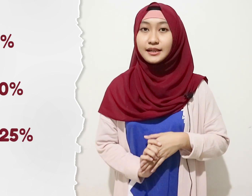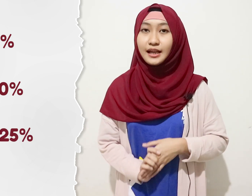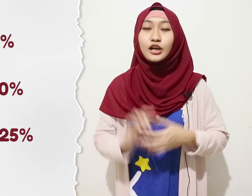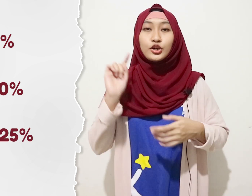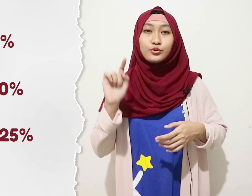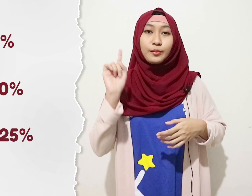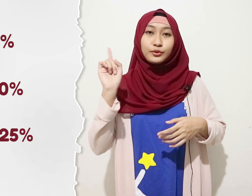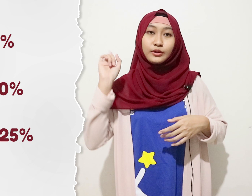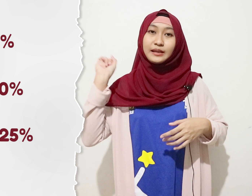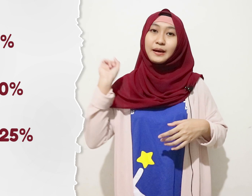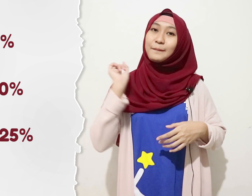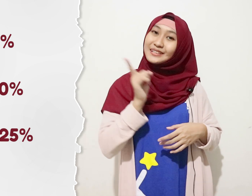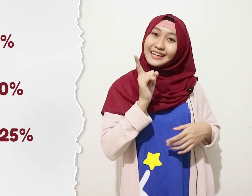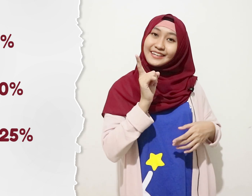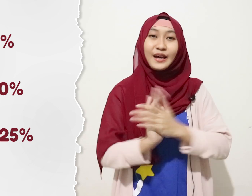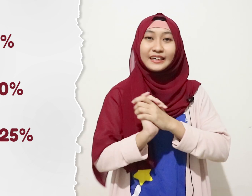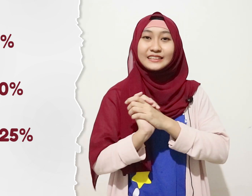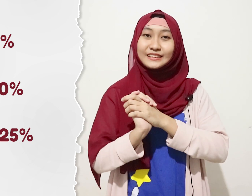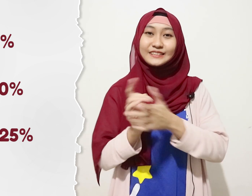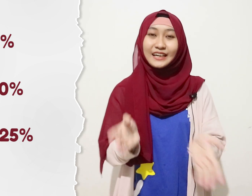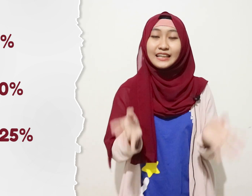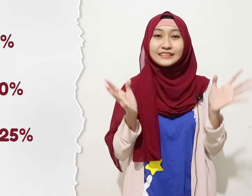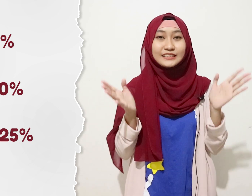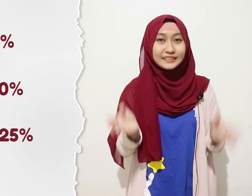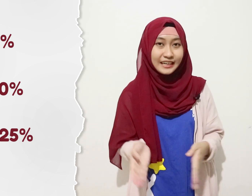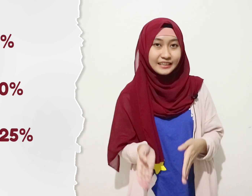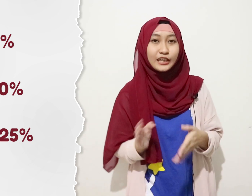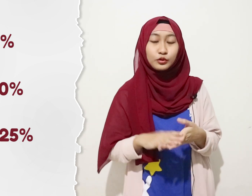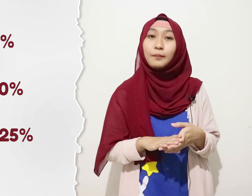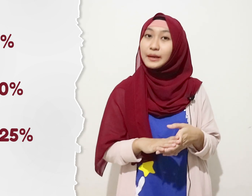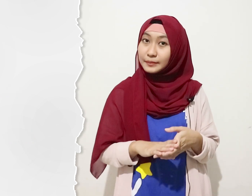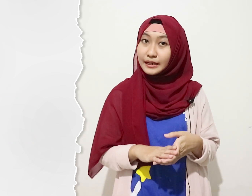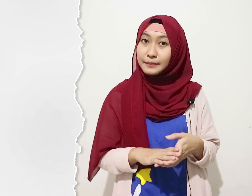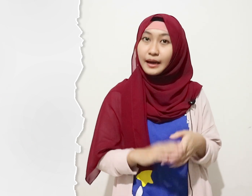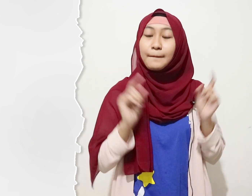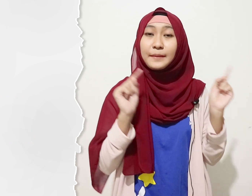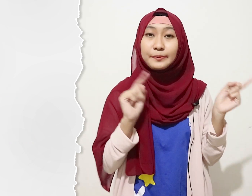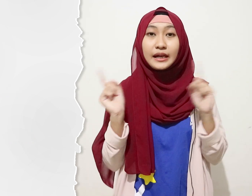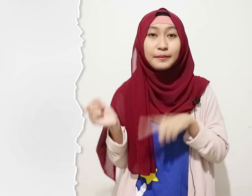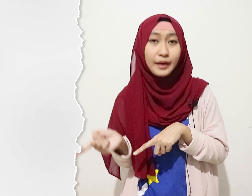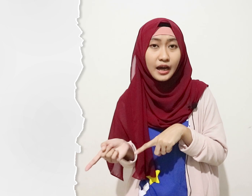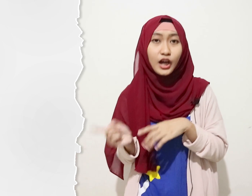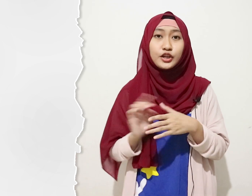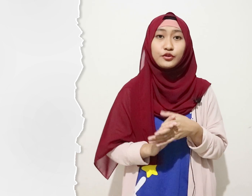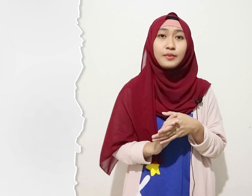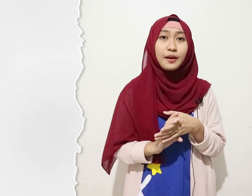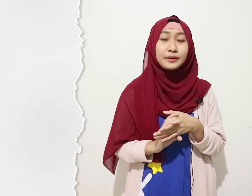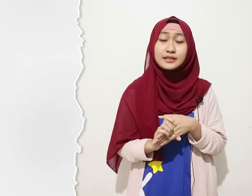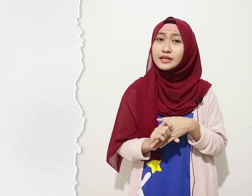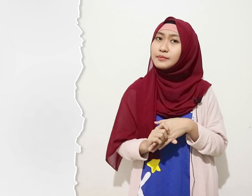adalah 25%. Oke, ke contoh soal yang selanjutnya, yaitu 4/5. 4/5 kalau dirubah ke persen jadi